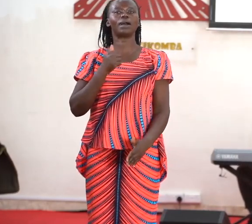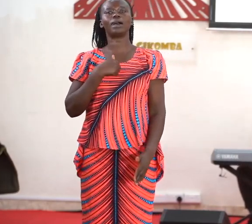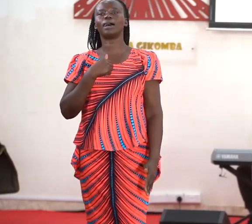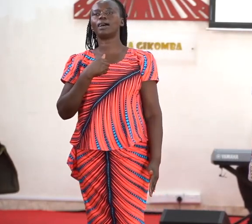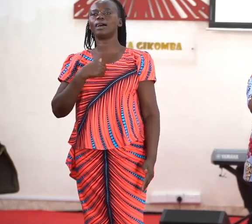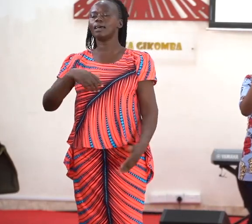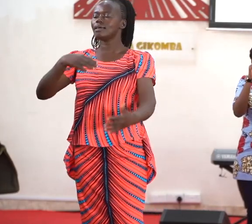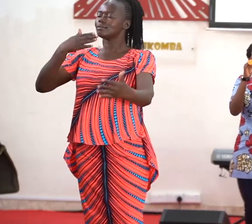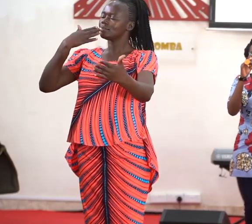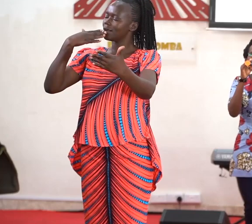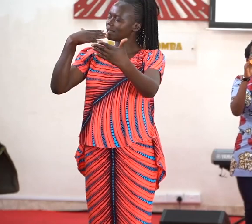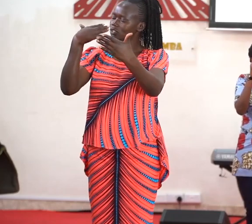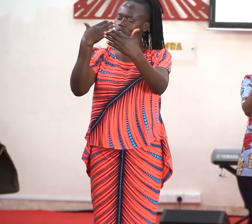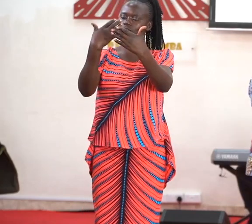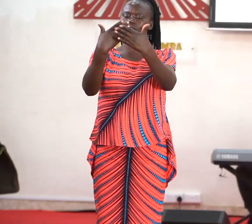kinyume,